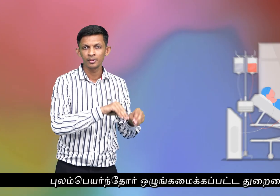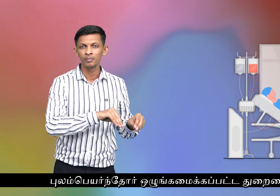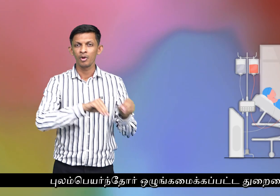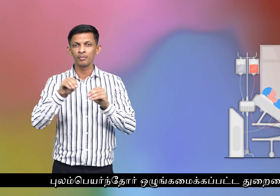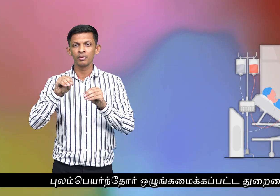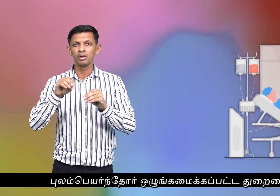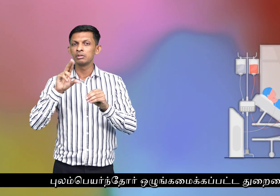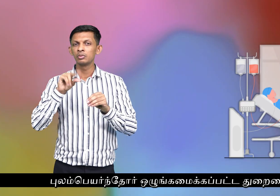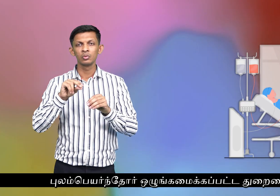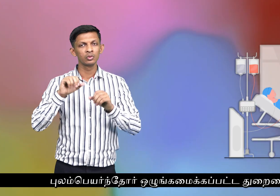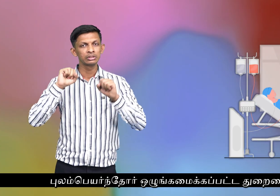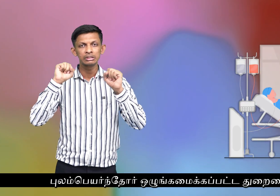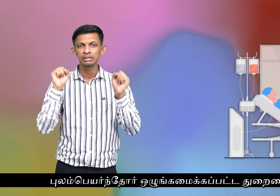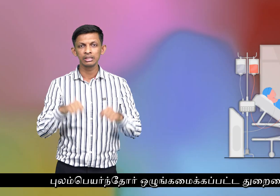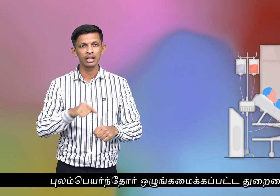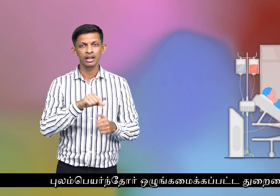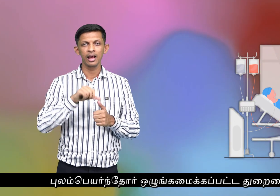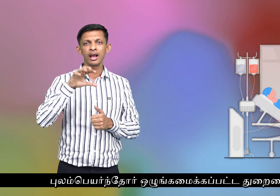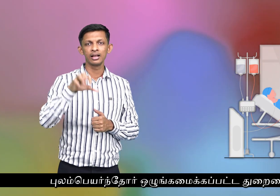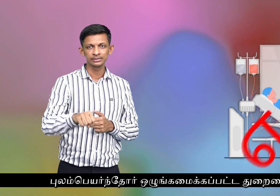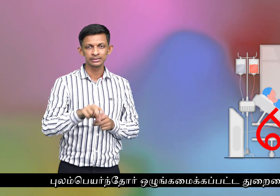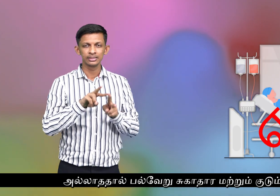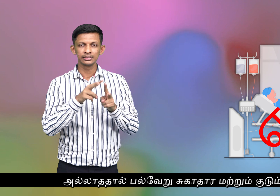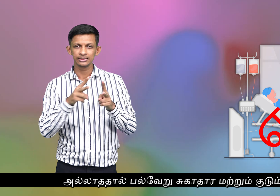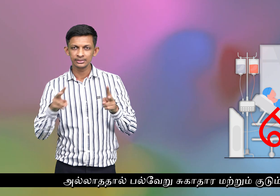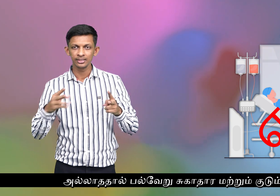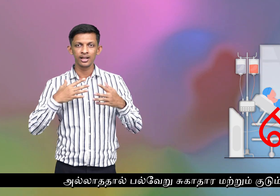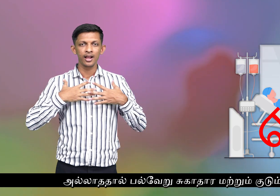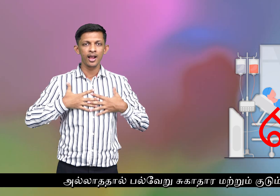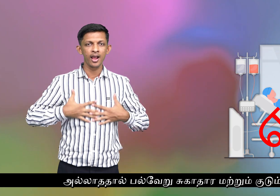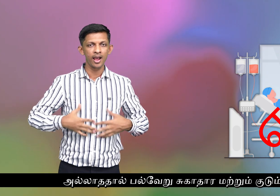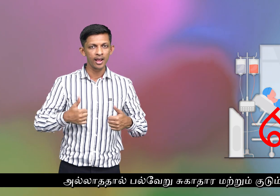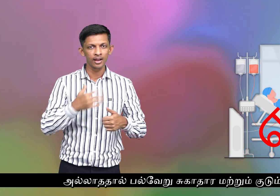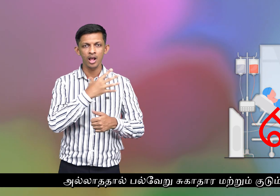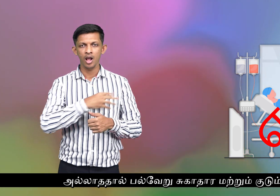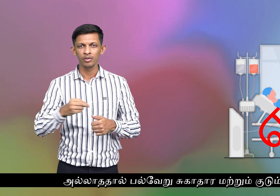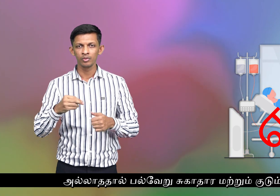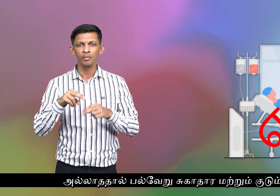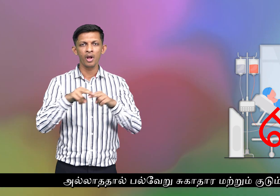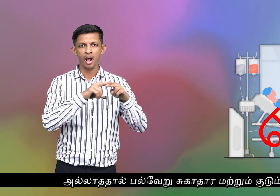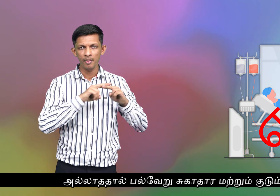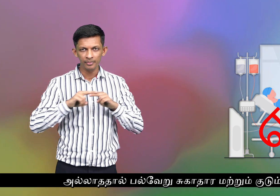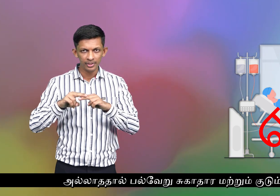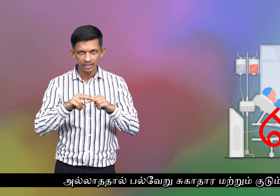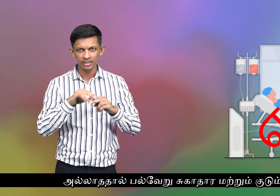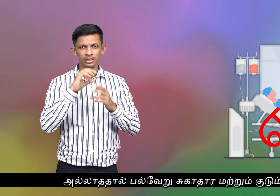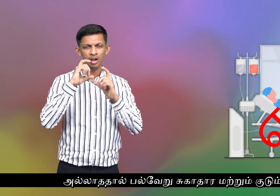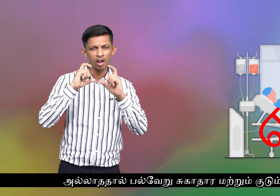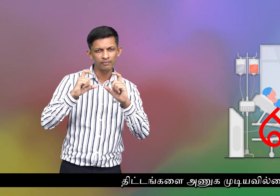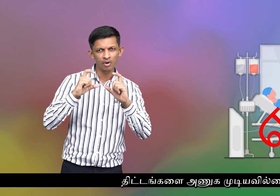புலம்பெயர்ந்தோர் ஒழுங்கமைக்கப்பட்ட துறையை சேர்ந்தவர்கள் அல்லாததால் பல்வேறு சுகாதார மற்றும் குடும்ப பாதுகாப்பு